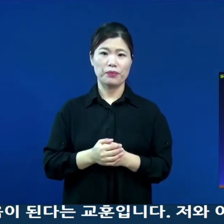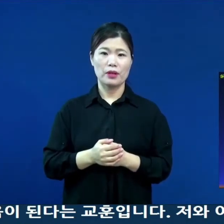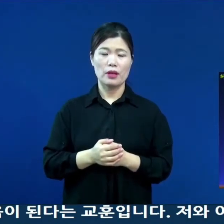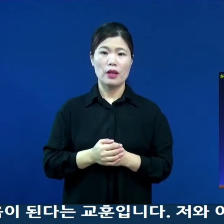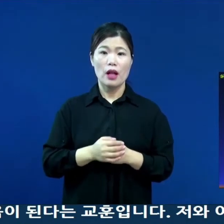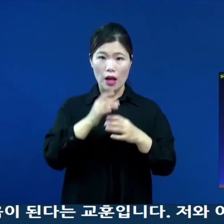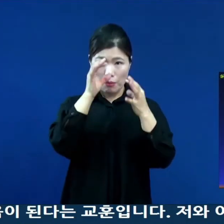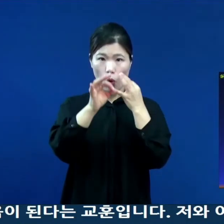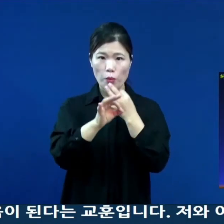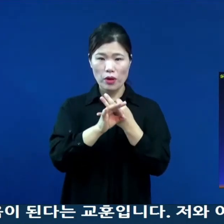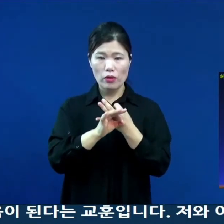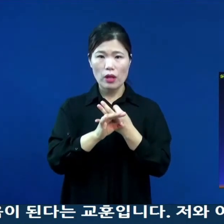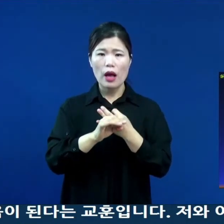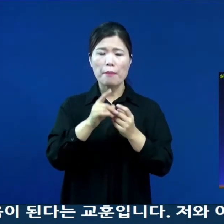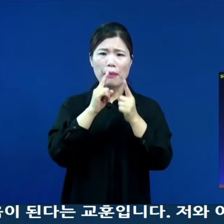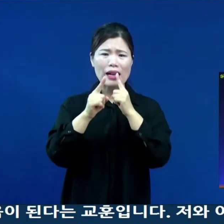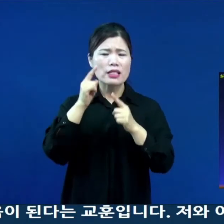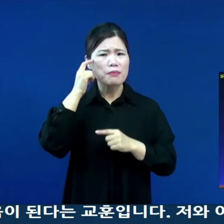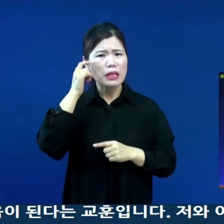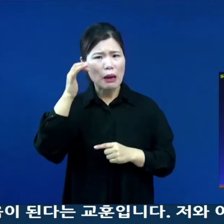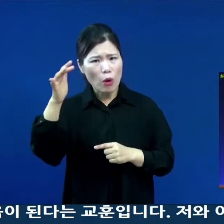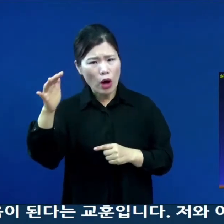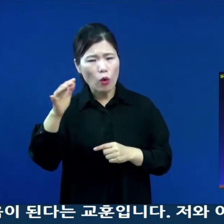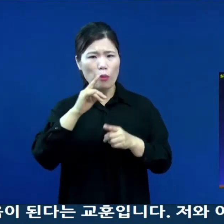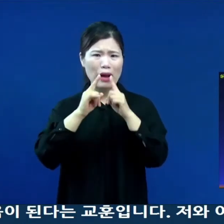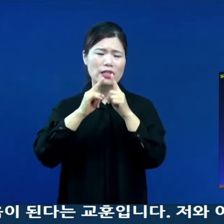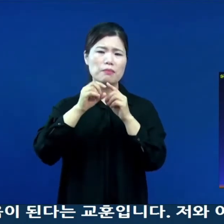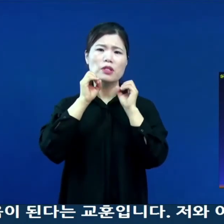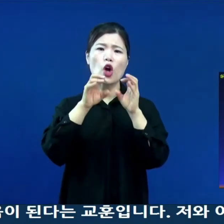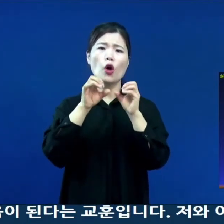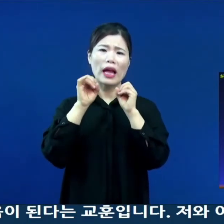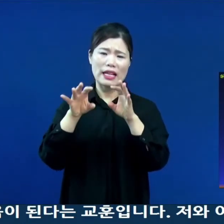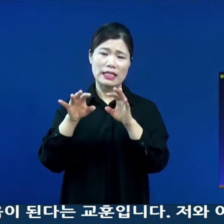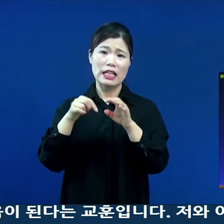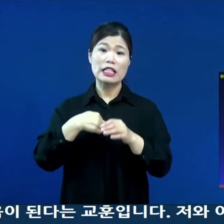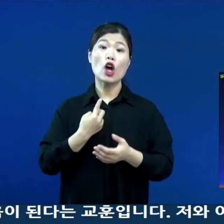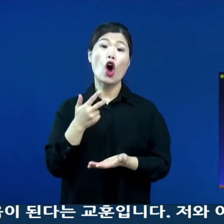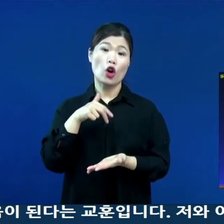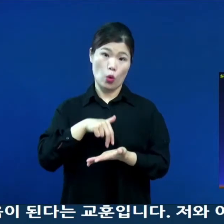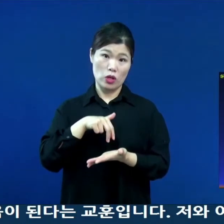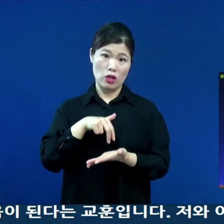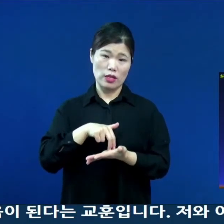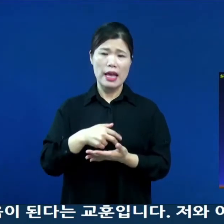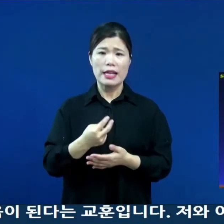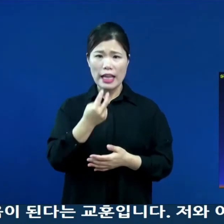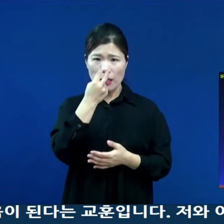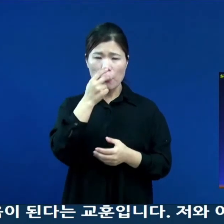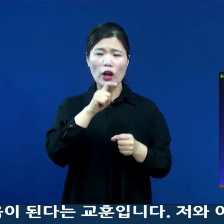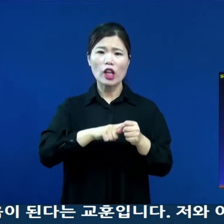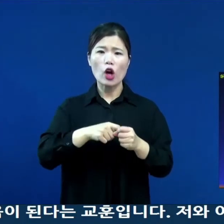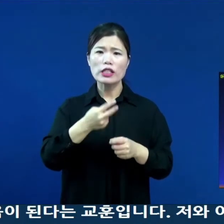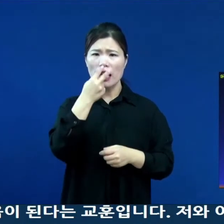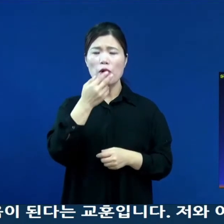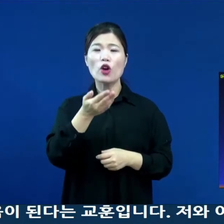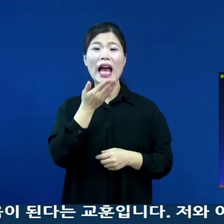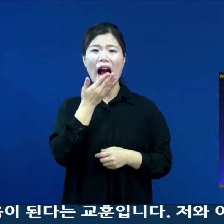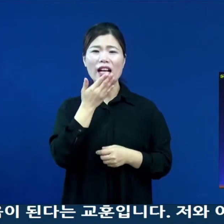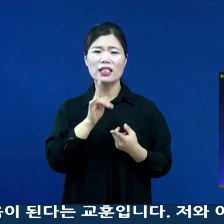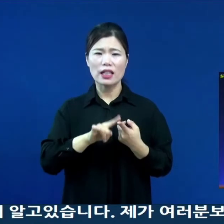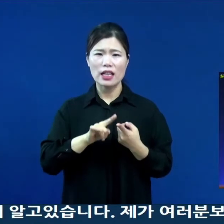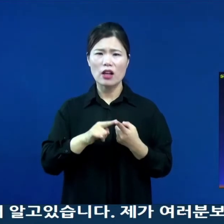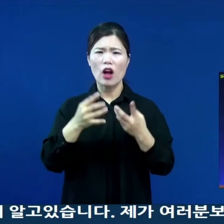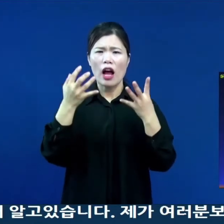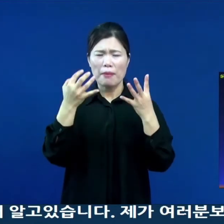쭉 말씀을 사모하며 말씀을 전하는 저로서는 생명의 떡, 생명의 양식에 대해서 많이